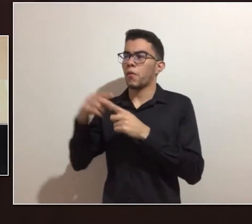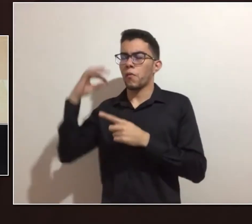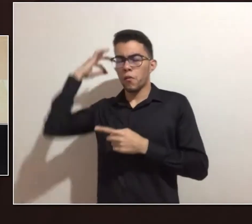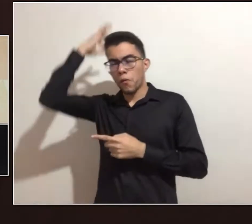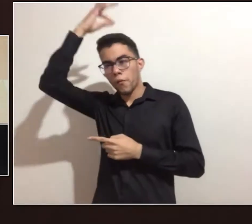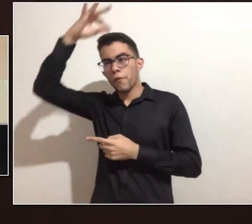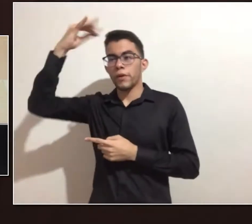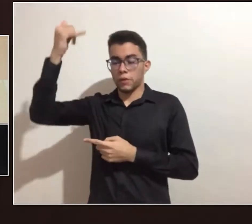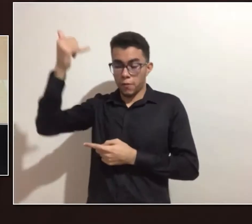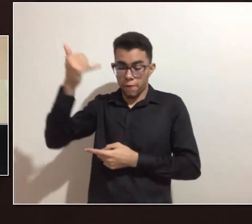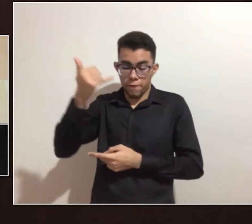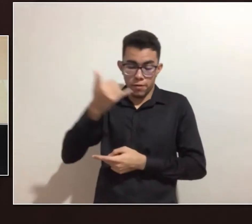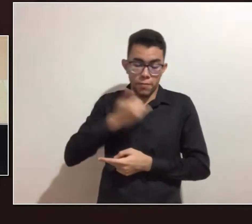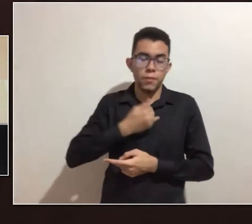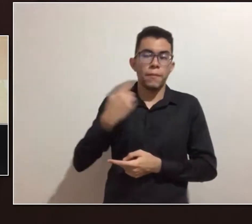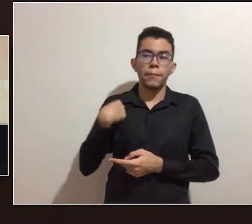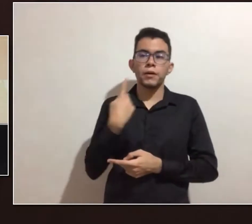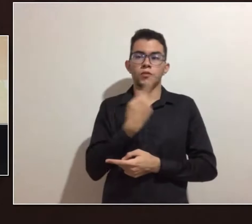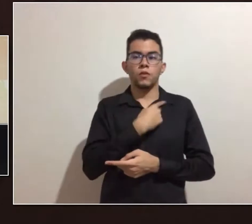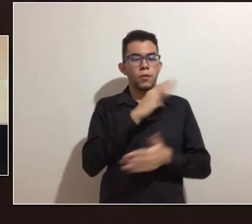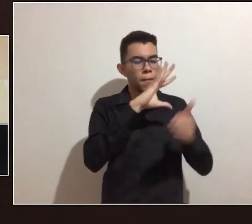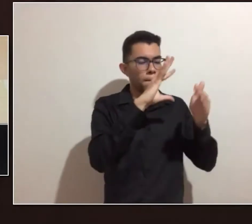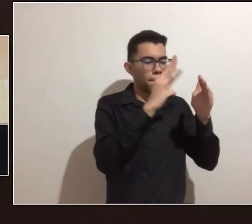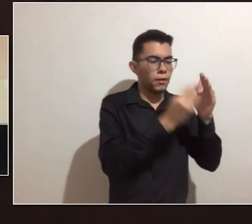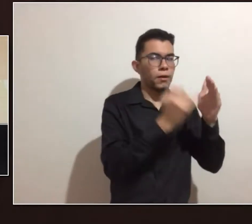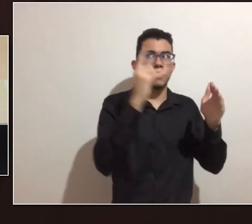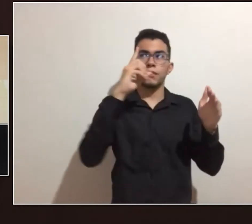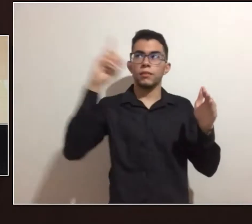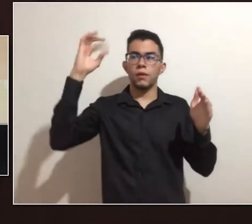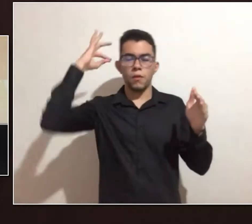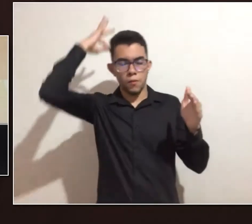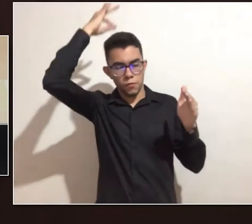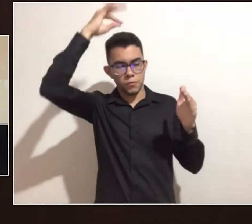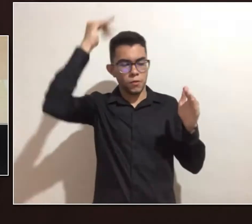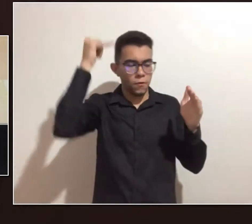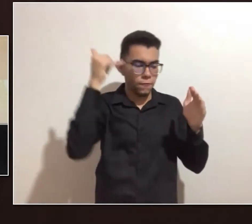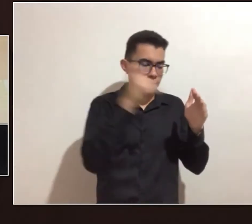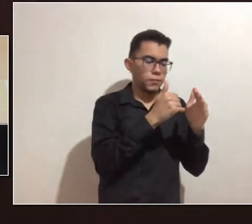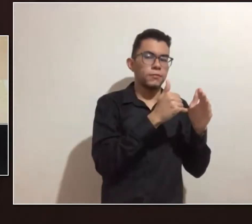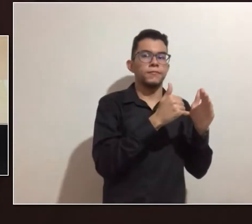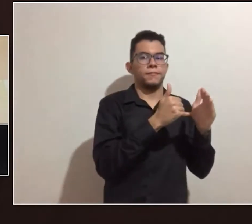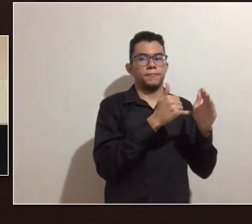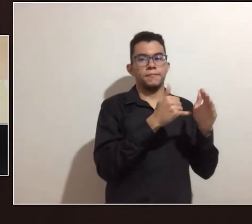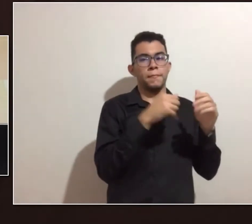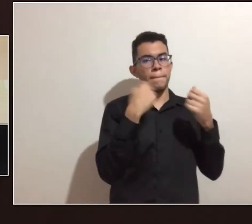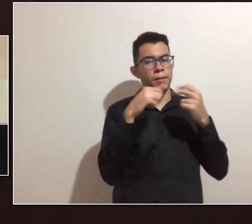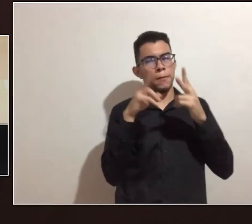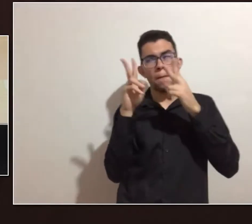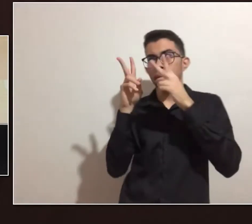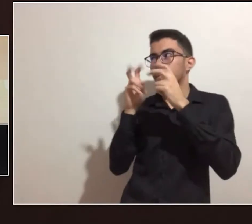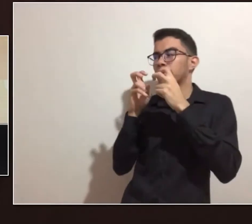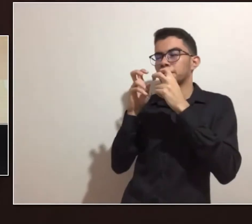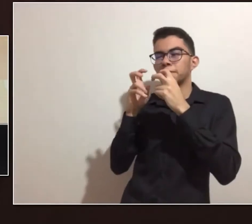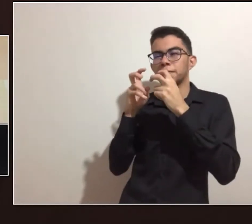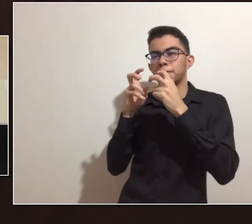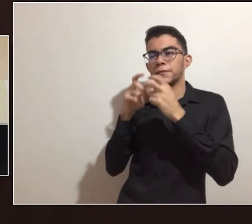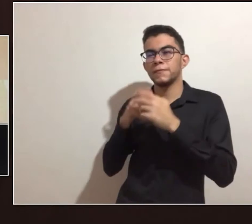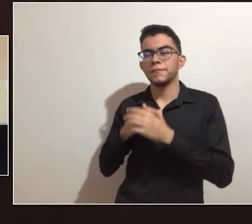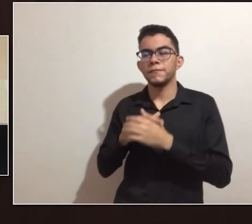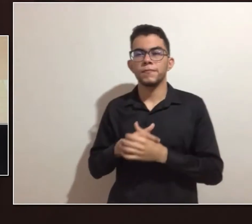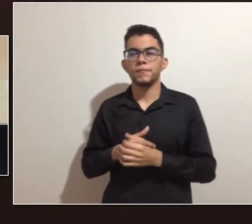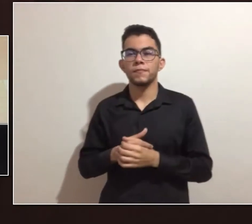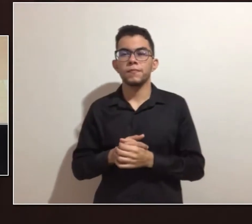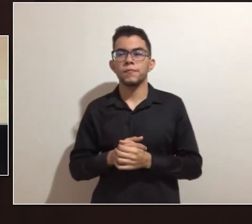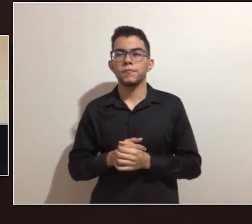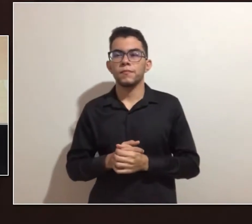Espírito diz às igrejas. Então, pela misericórdia do Senhor, irmãos, é outra coisa que eu louvo ao Senhor, ter nascido